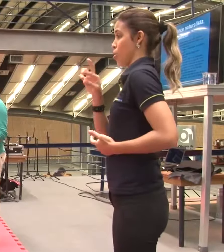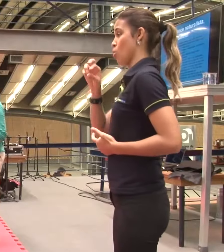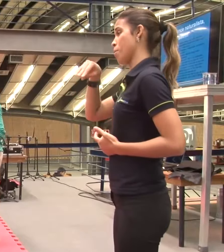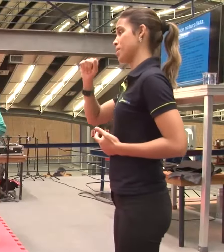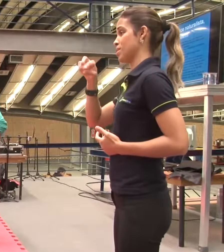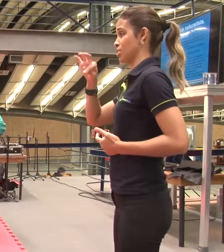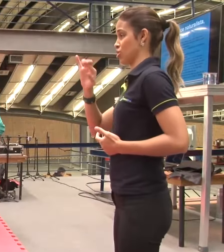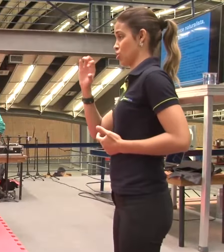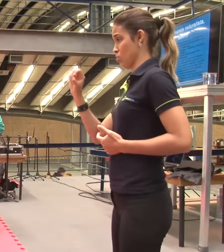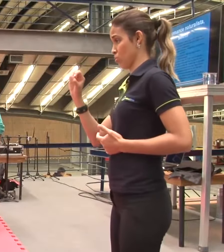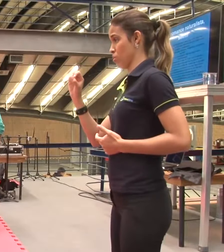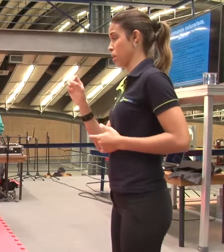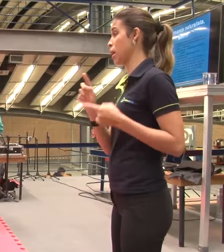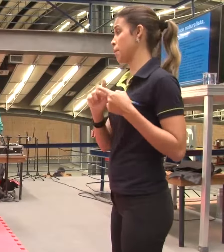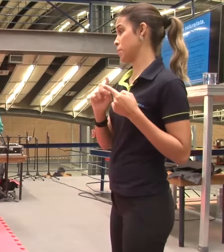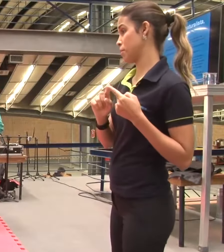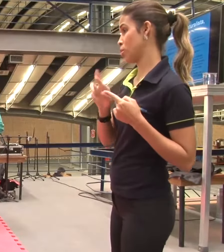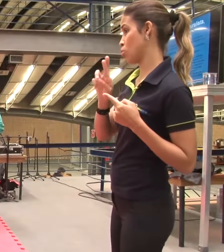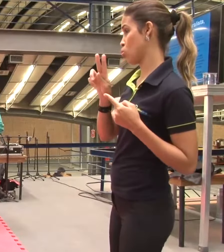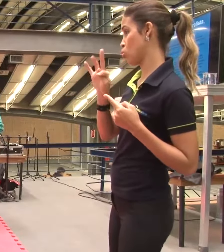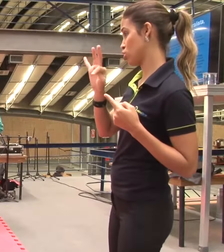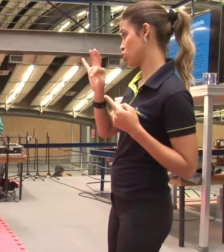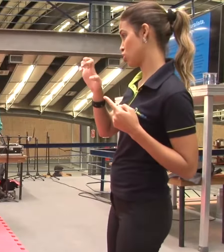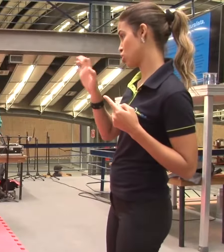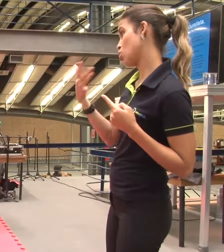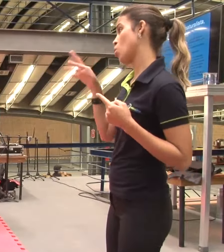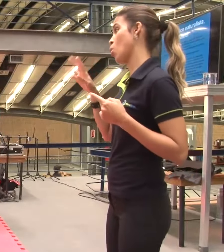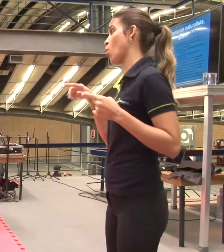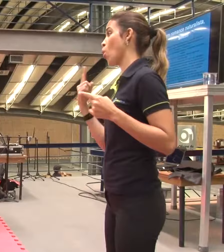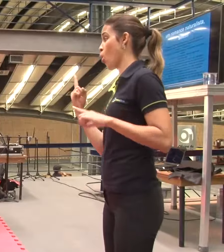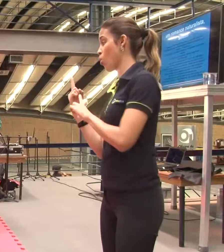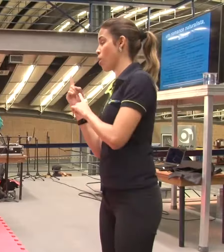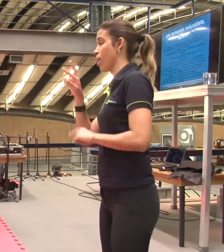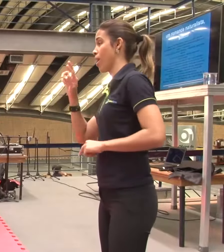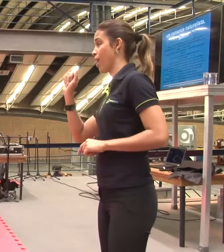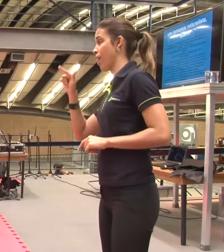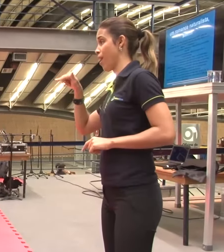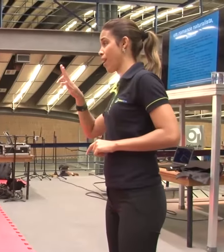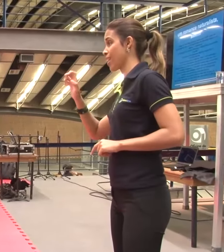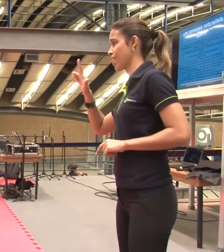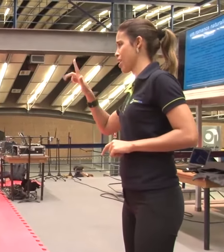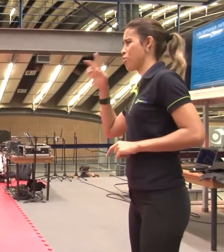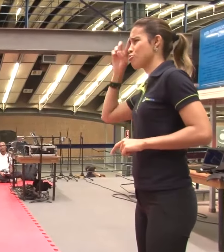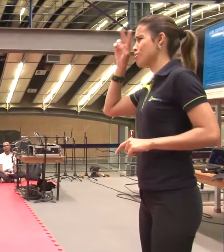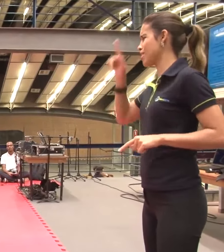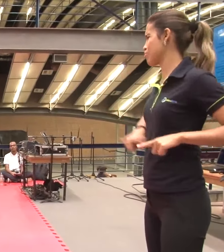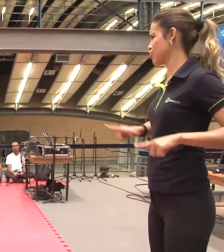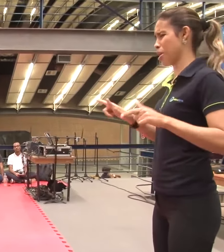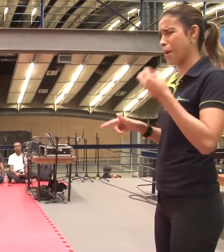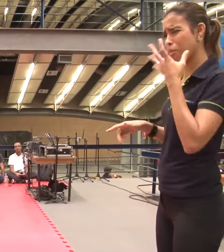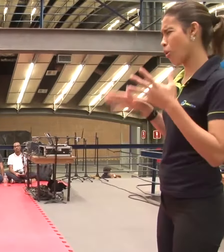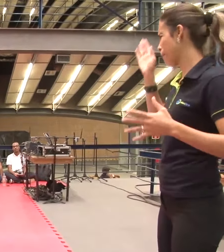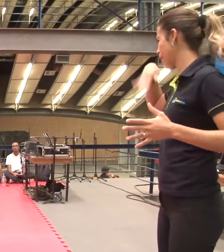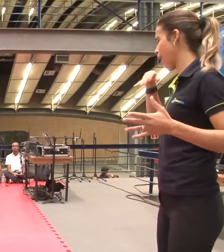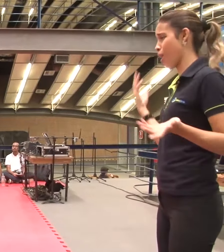Ruth. Ô, Raquel. Gente, que era? Eu nunca consigo lembrar quem era a gêmea boa e a gêmea má. Eu tenho